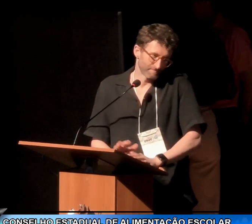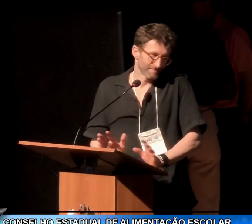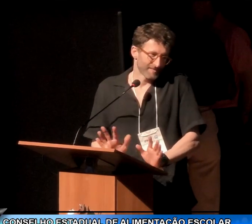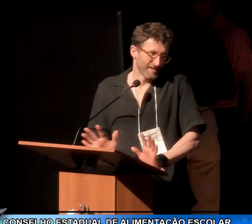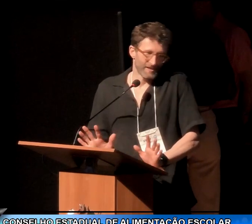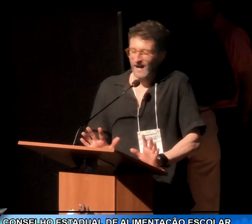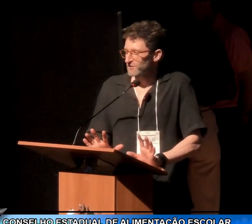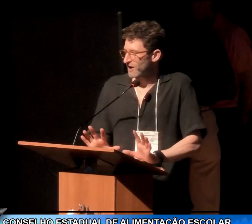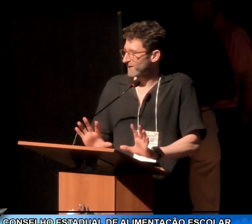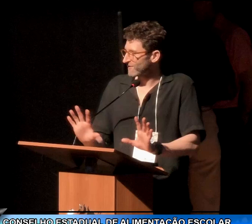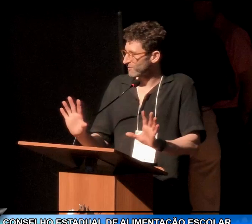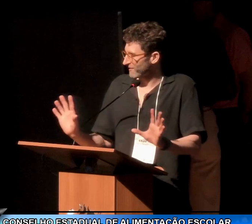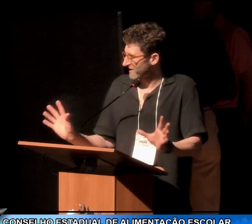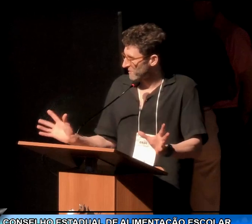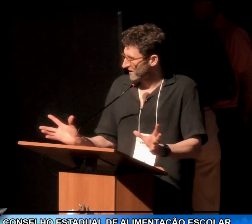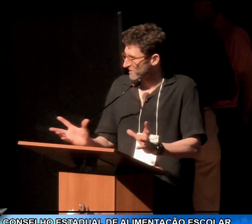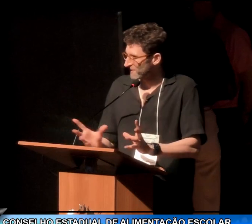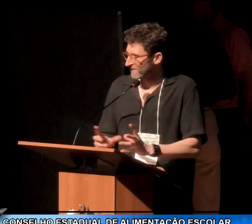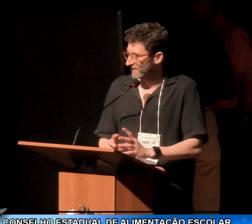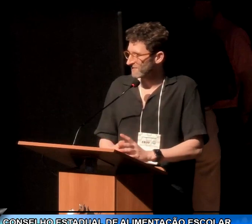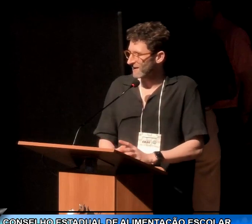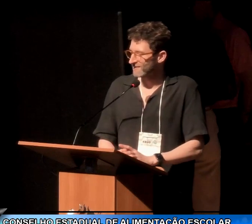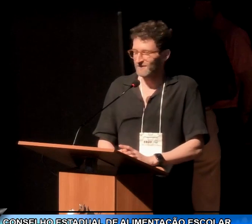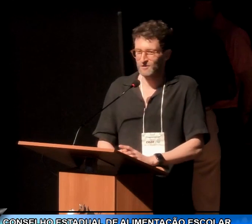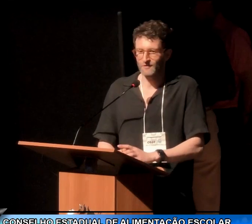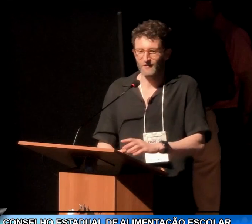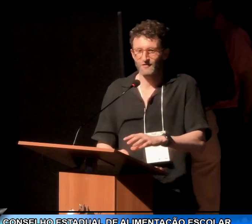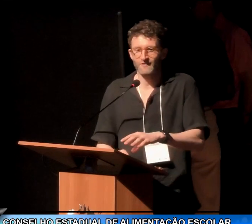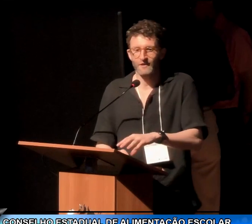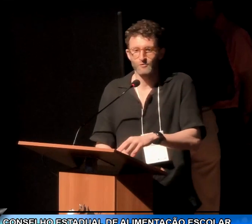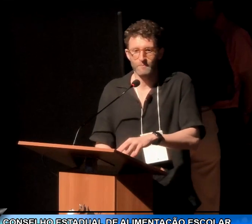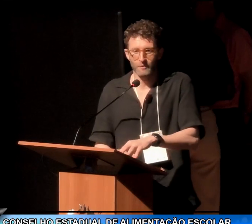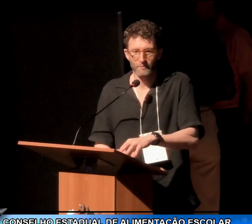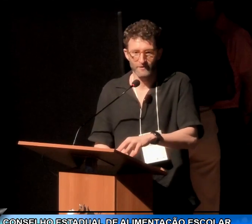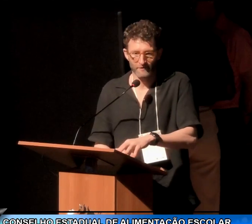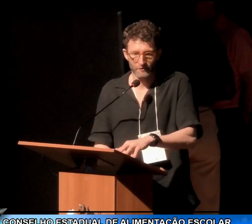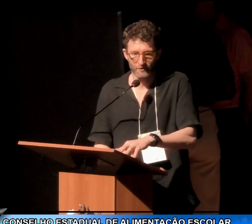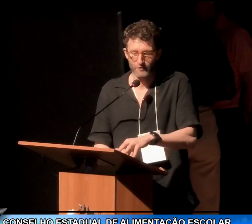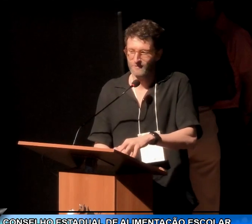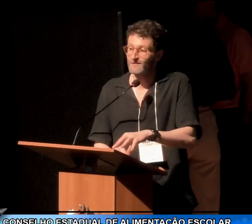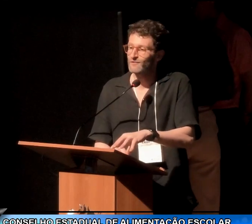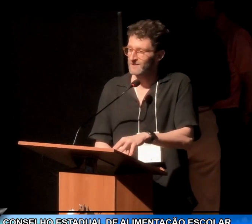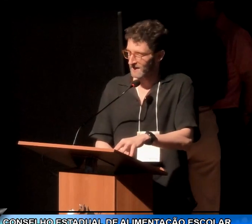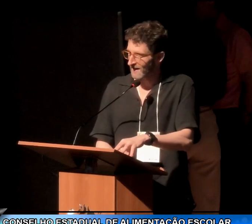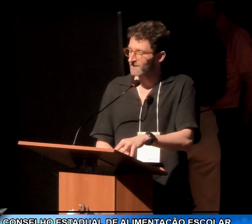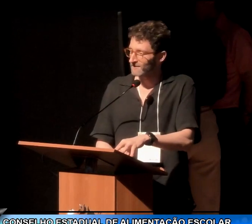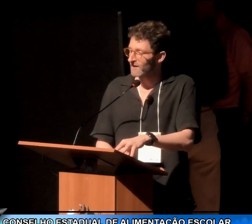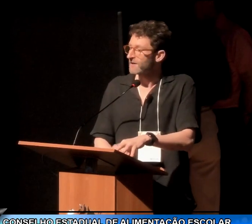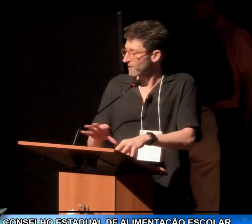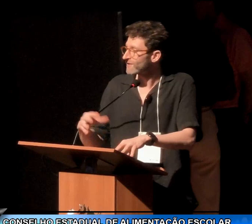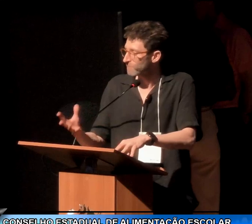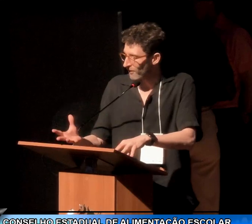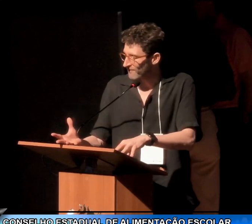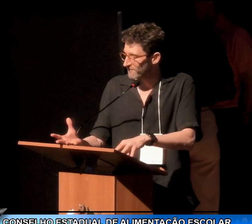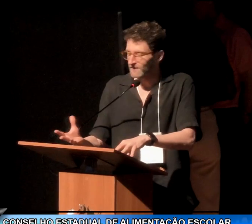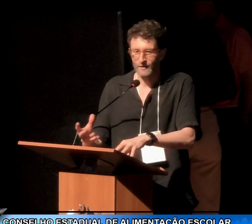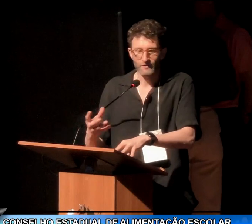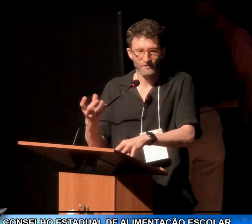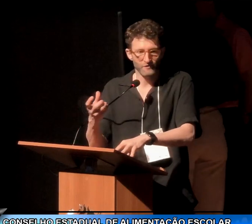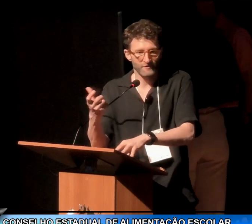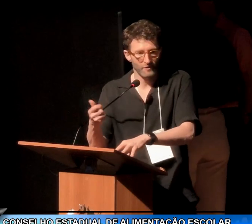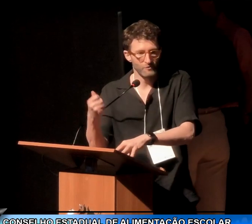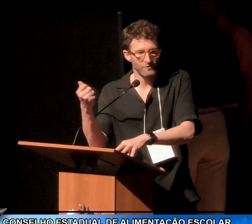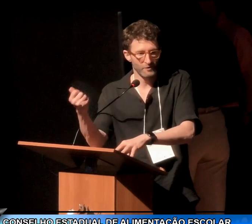bom acho que é uma que a gente precisa levar se existe um serviço de saúde próprio nas escolas como nas federais Talvez possa